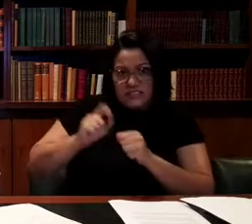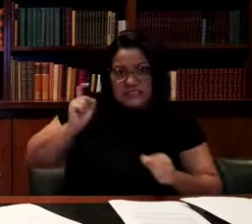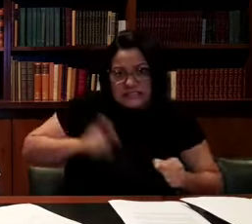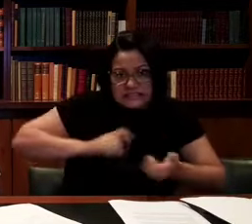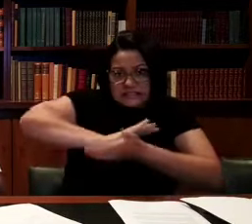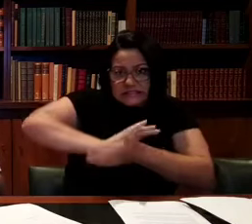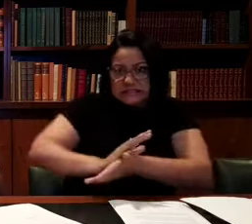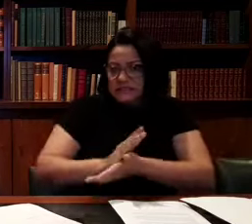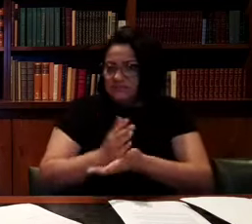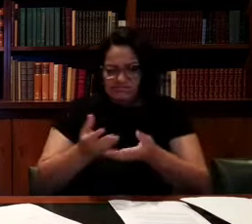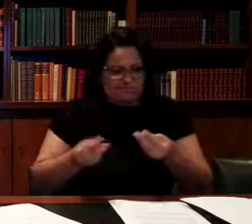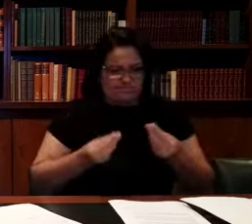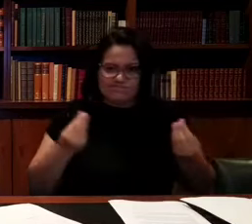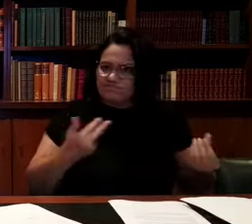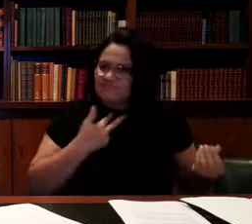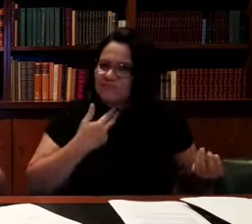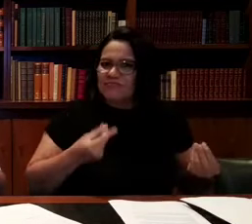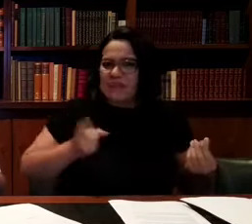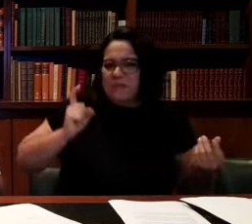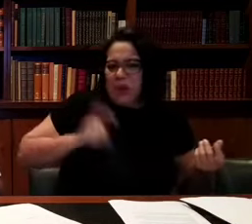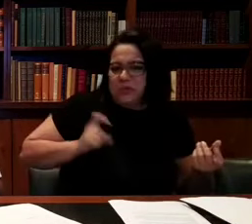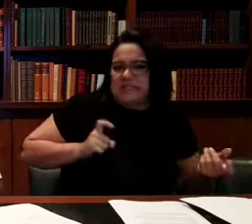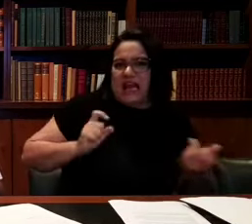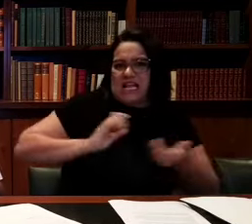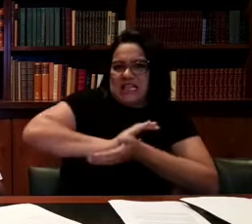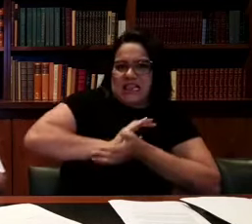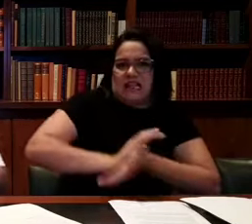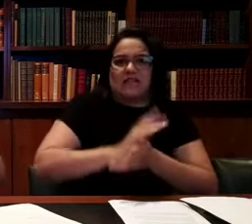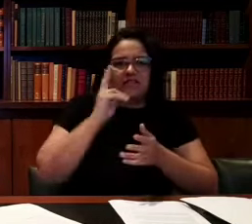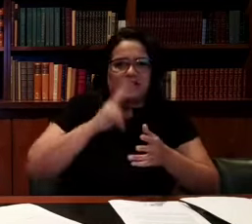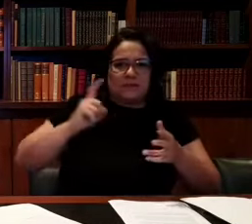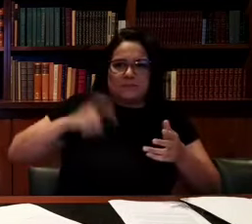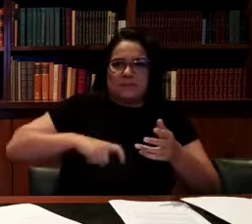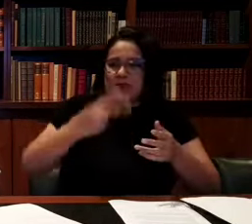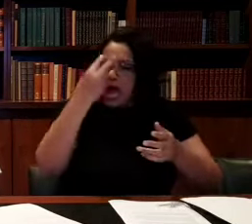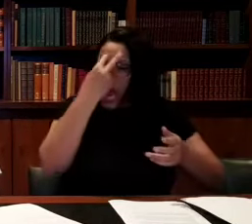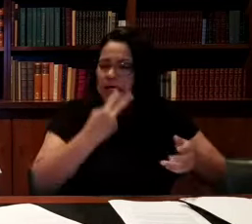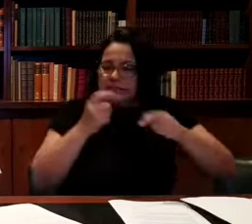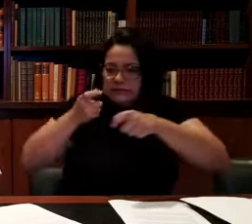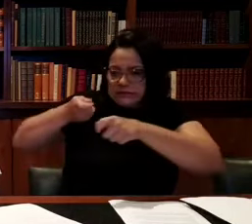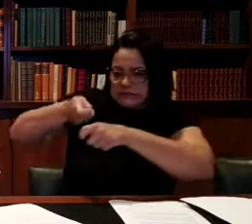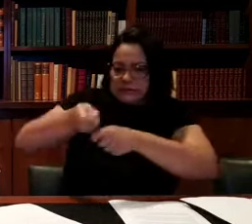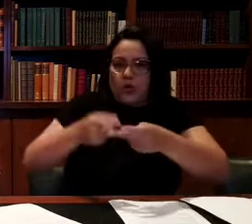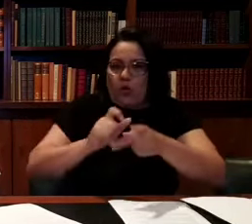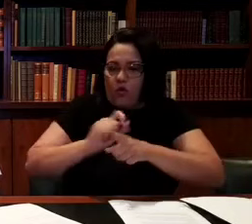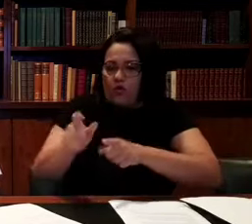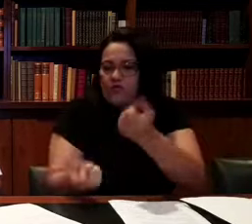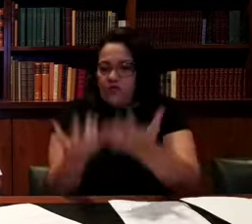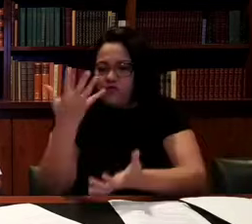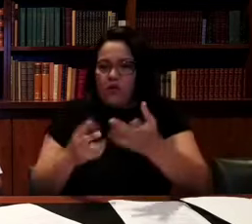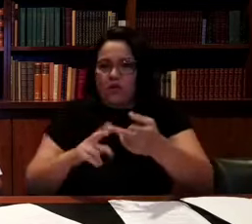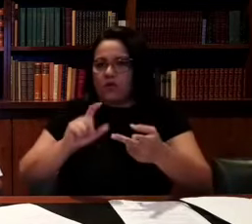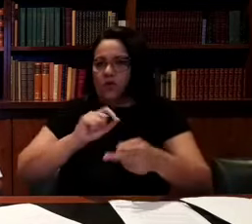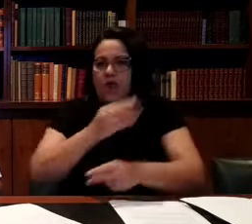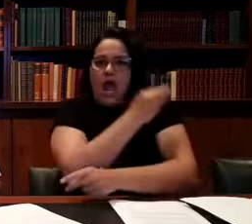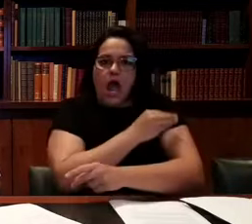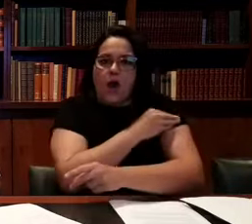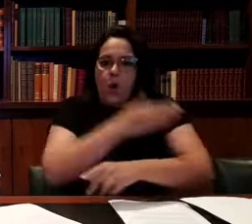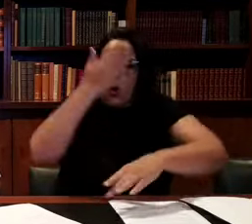ficou maltratar o animal jamais com a com Requinte de crueldade que tiver muitas vezes por aí chegando animal tocando fogo jogando álcool